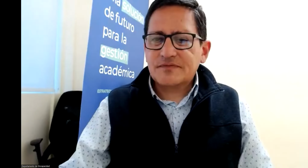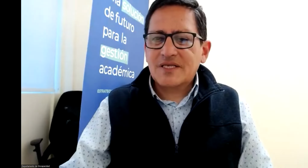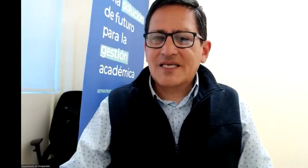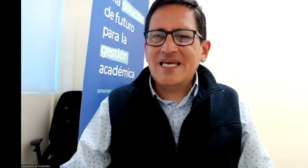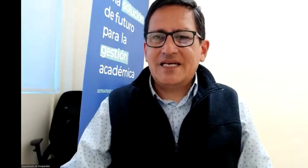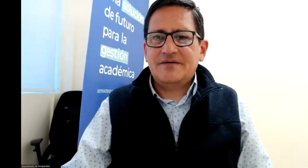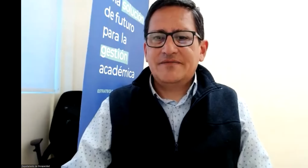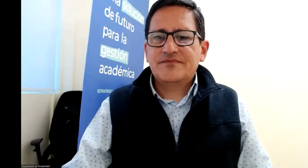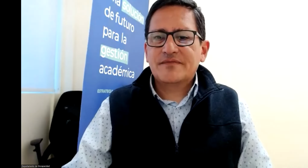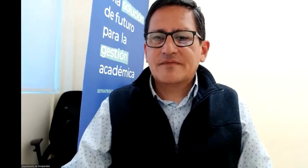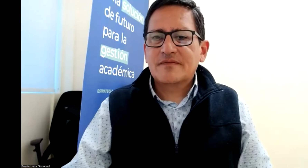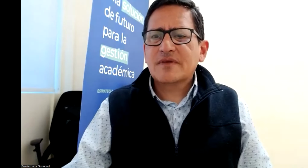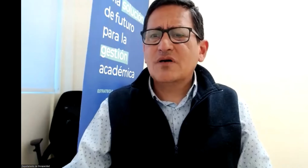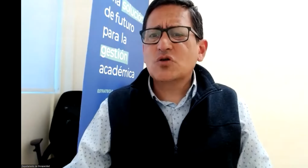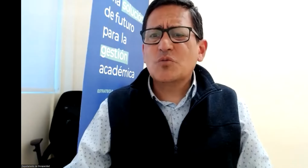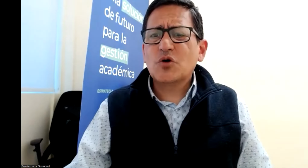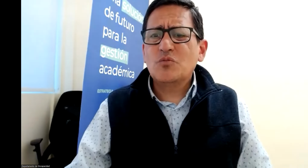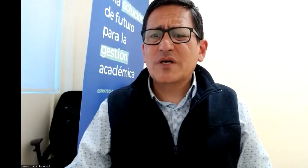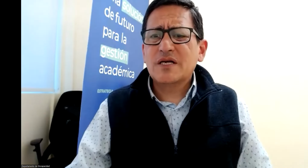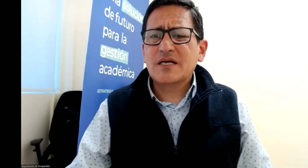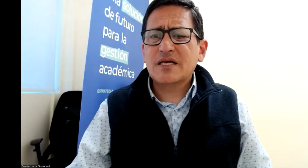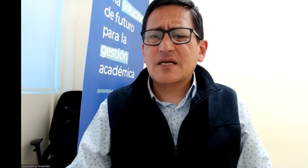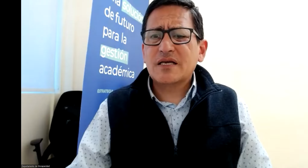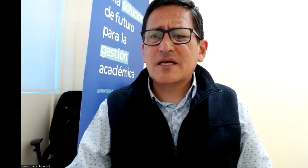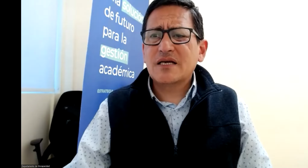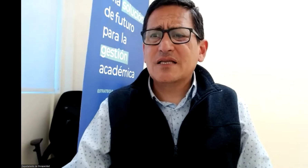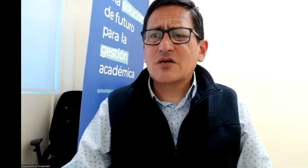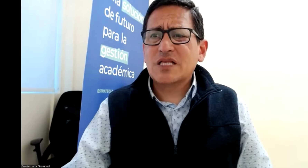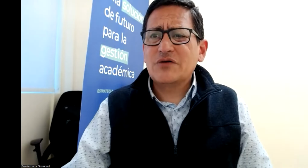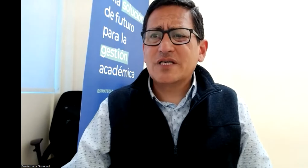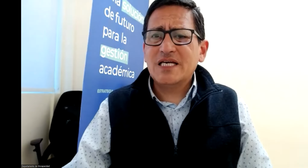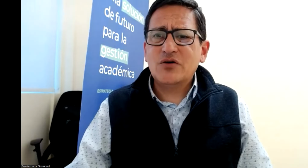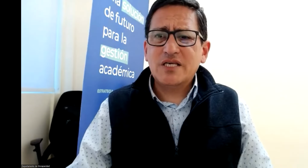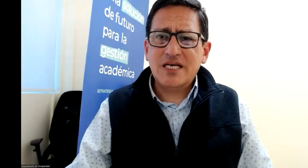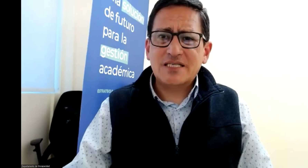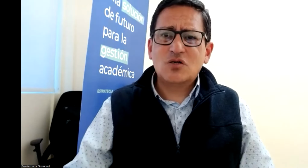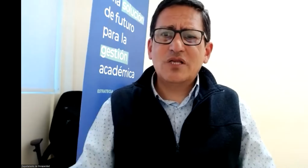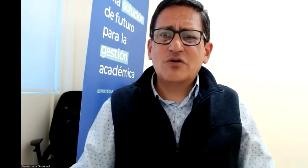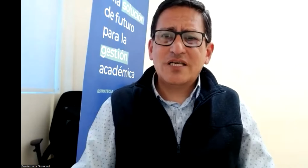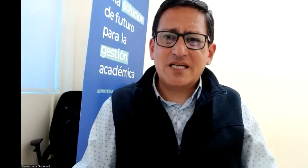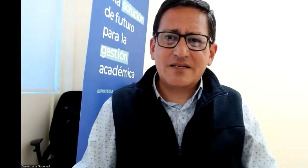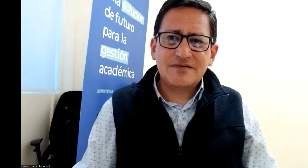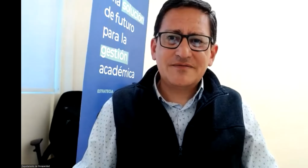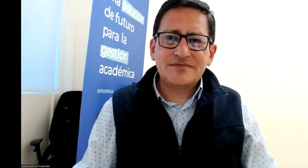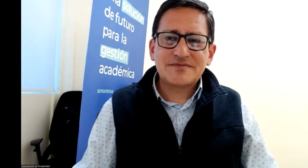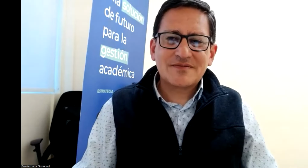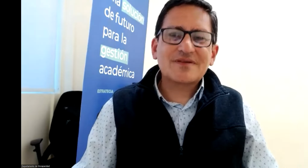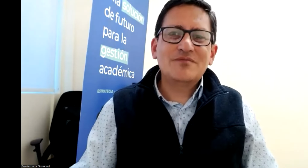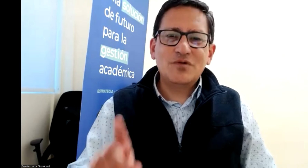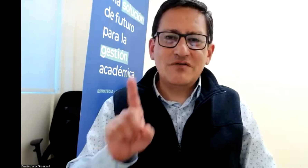quién otro pronombre interrogativo quién o quiénes cómo digo quién muy